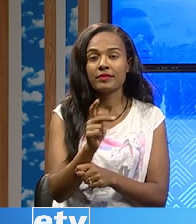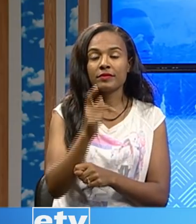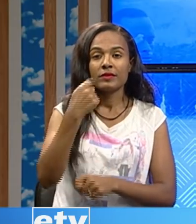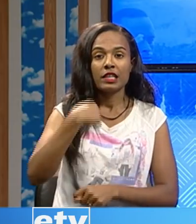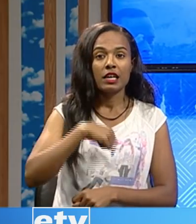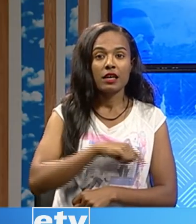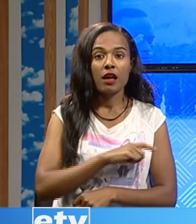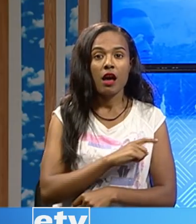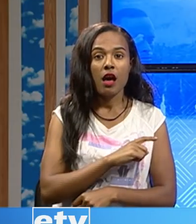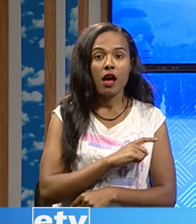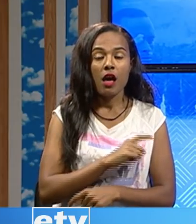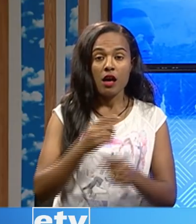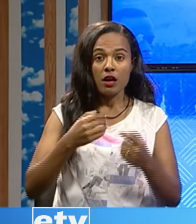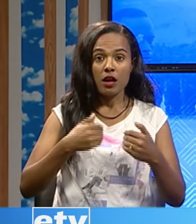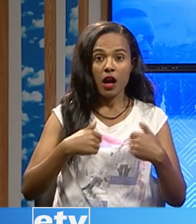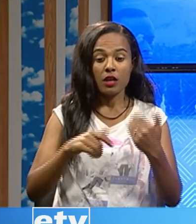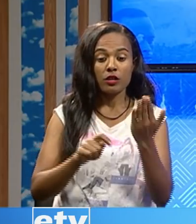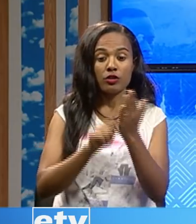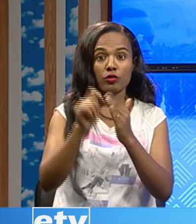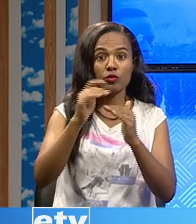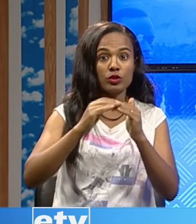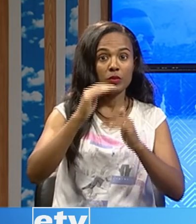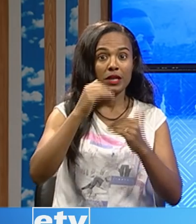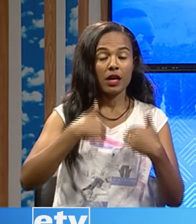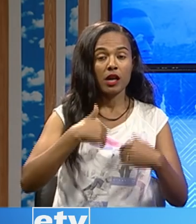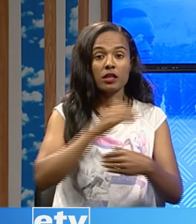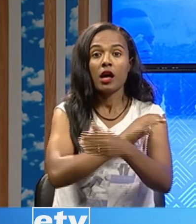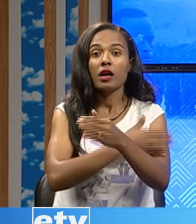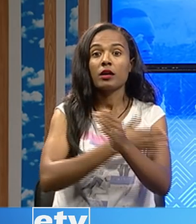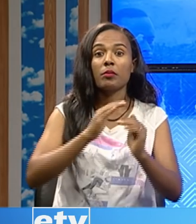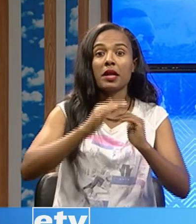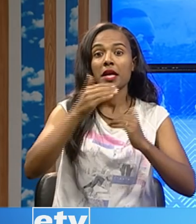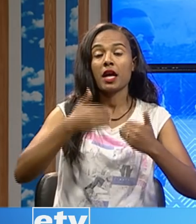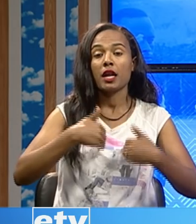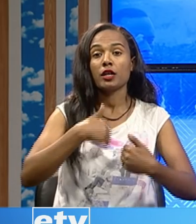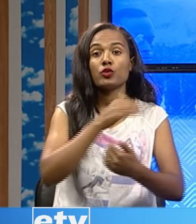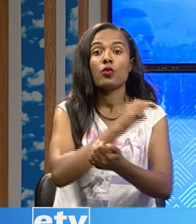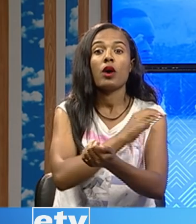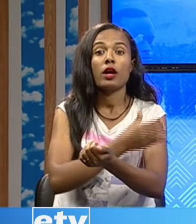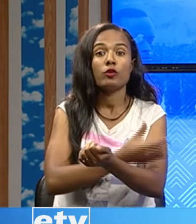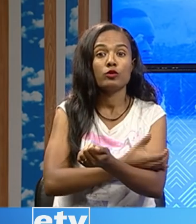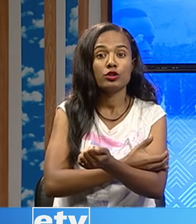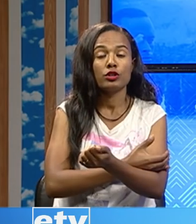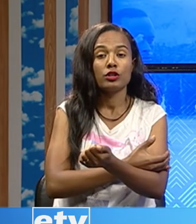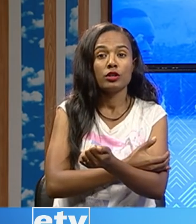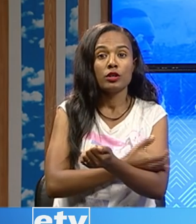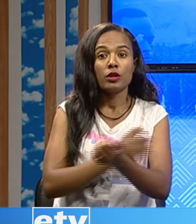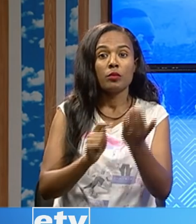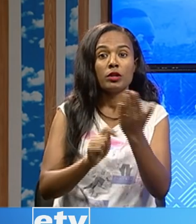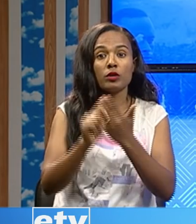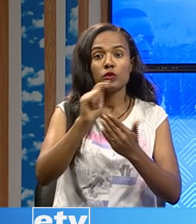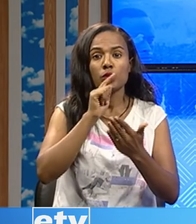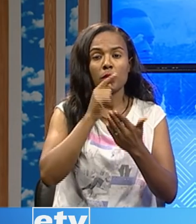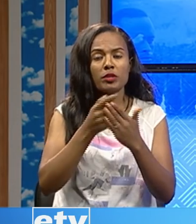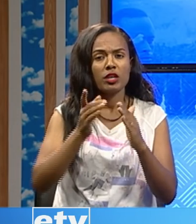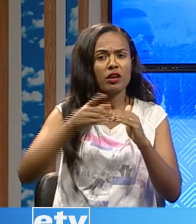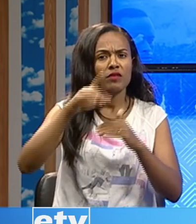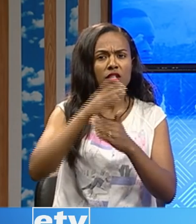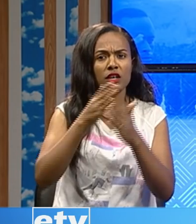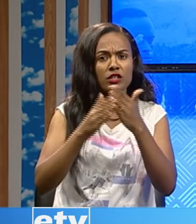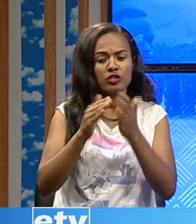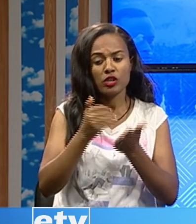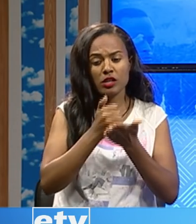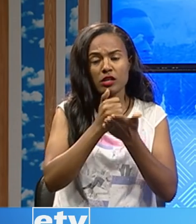እኛ ካለን ቴክኖሎጂ በላይ ካለን አቅም በላይ ያላቸው ኃይሎች በቴክኖሎጂ በመረጃ ከፍተኛ ደረጃ ድጋፍ